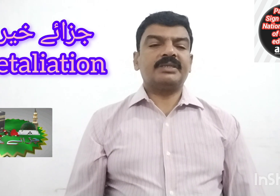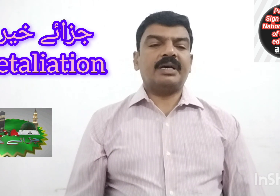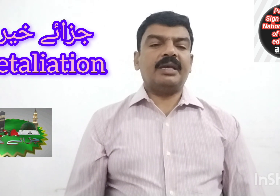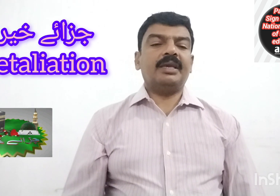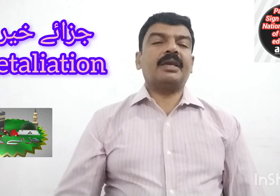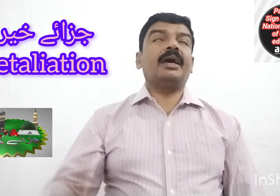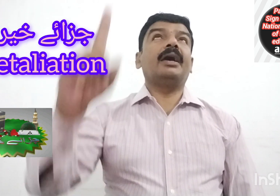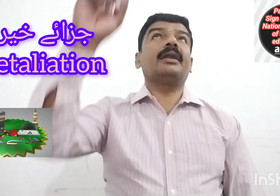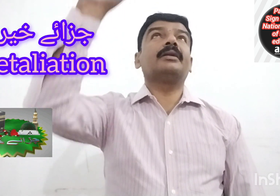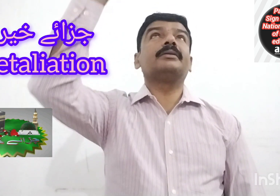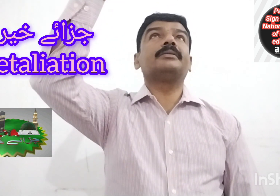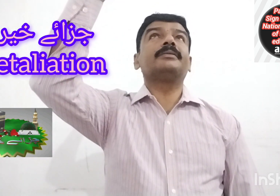जज़ाए खैर,